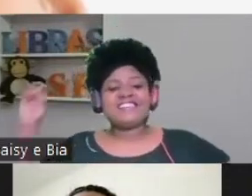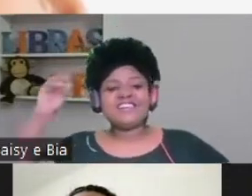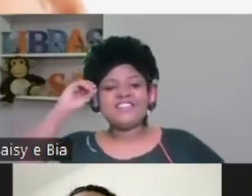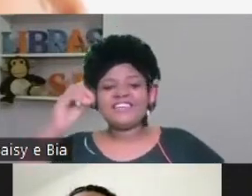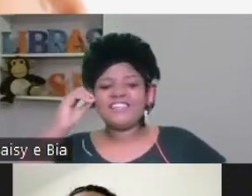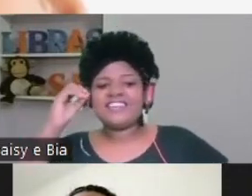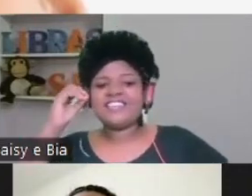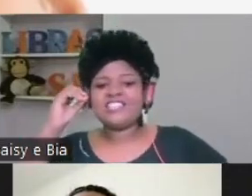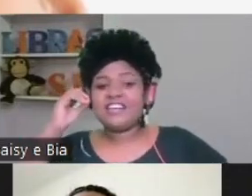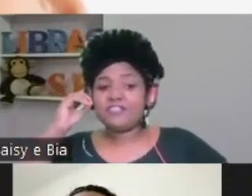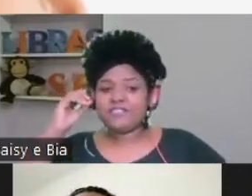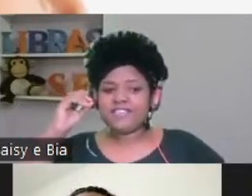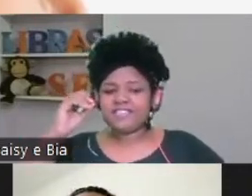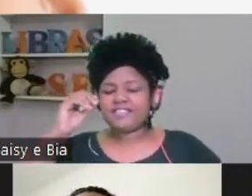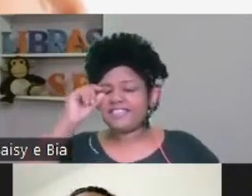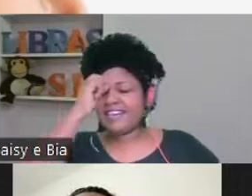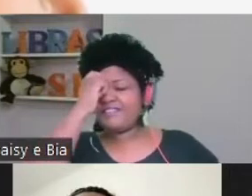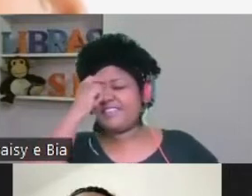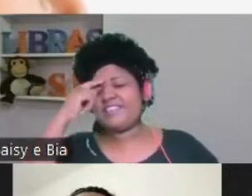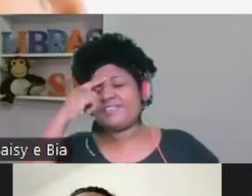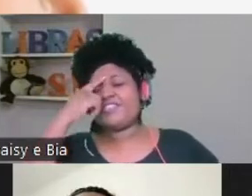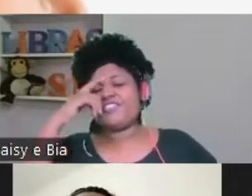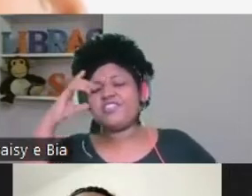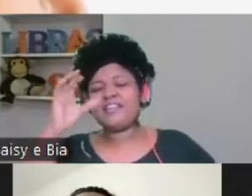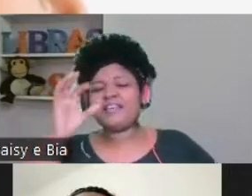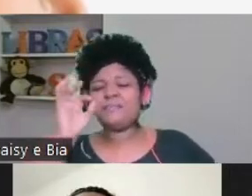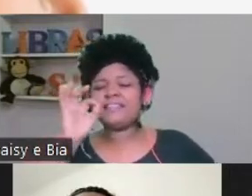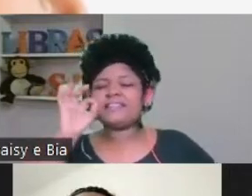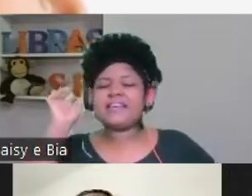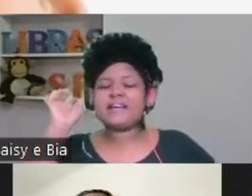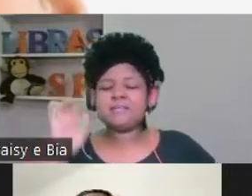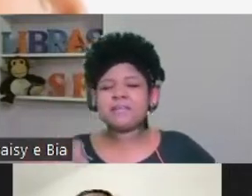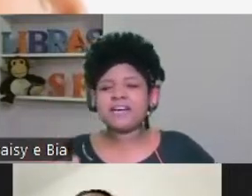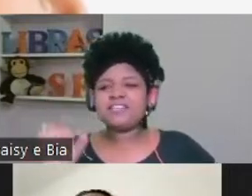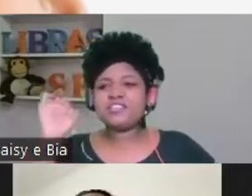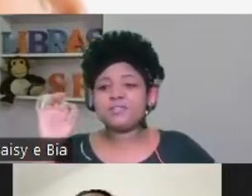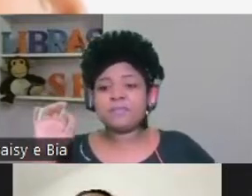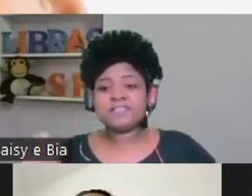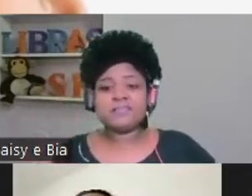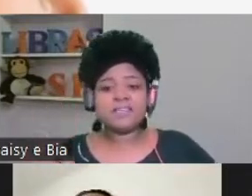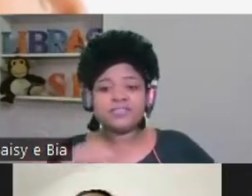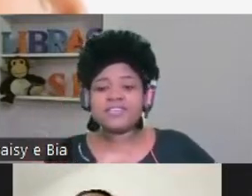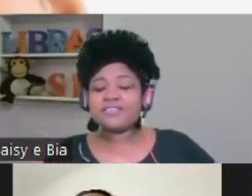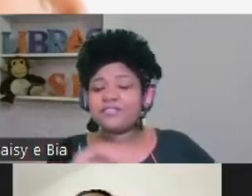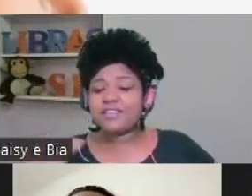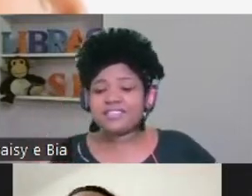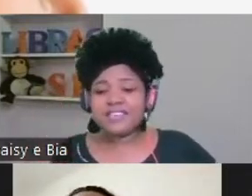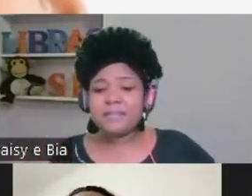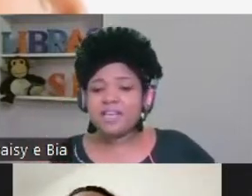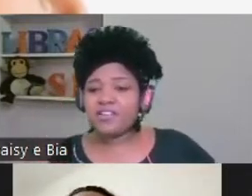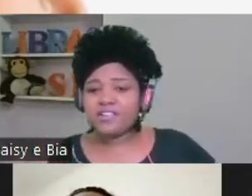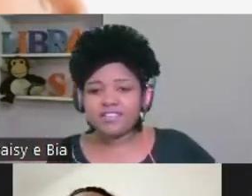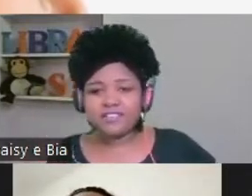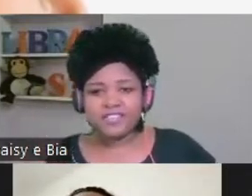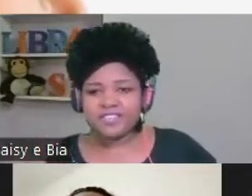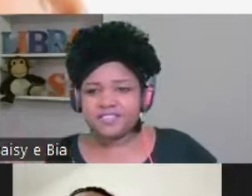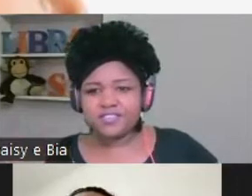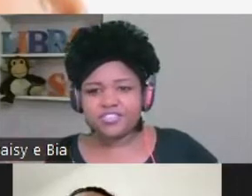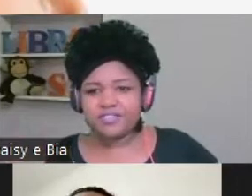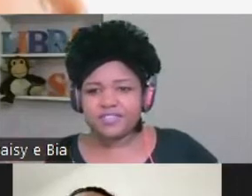Então é aquilo que a gente estava falando, grava isso, gente. Libras é a imagem do pensamento. Essa foi assim a melhor definição que eu já vi na